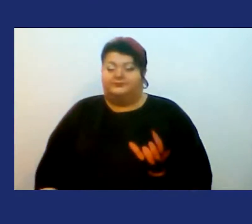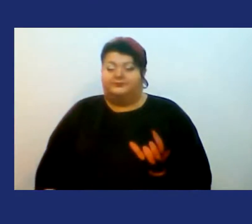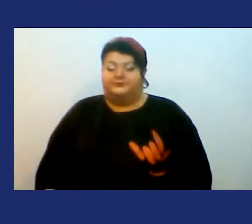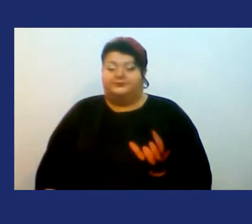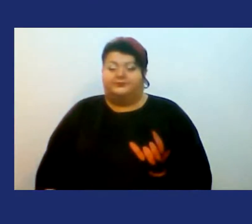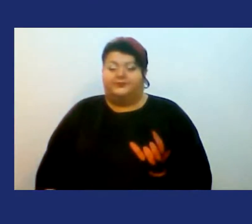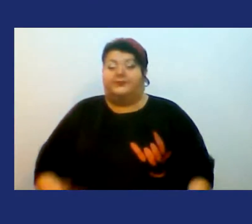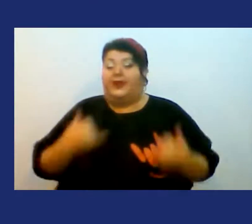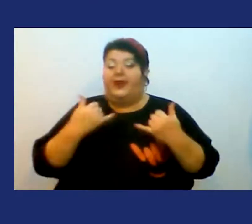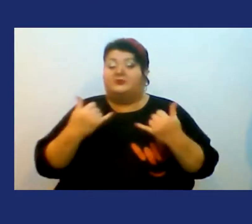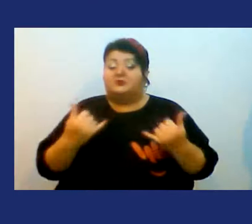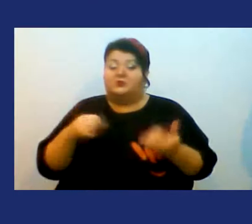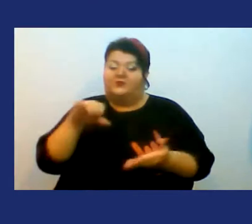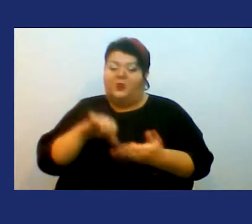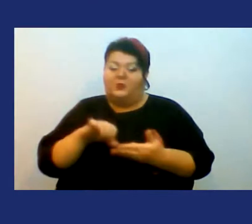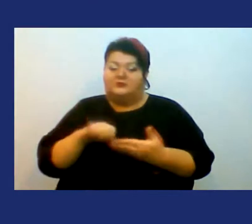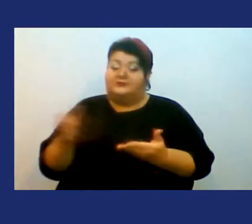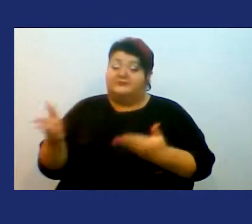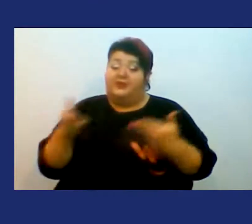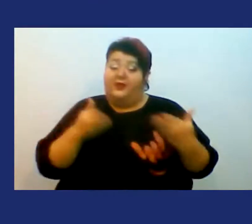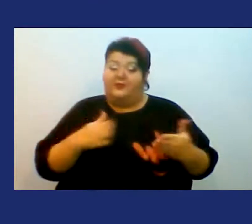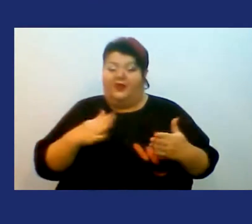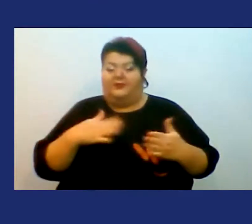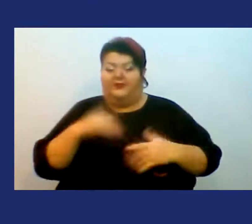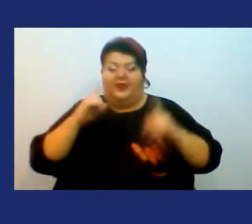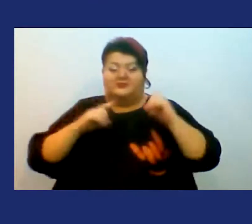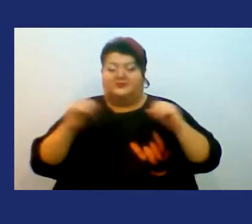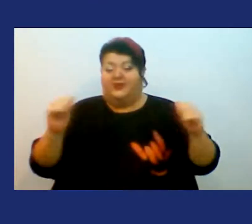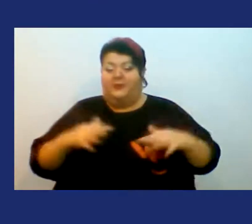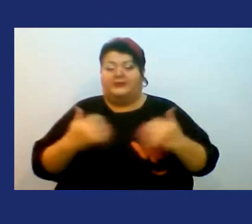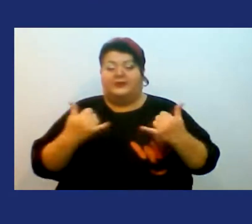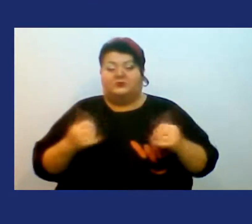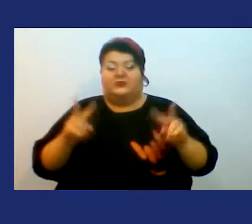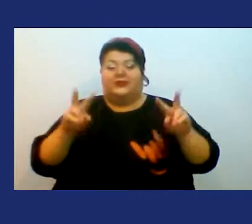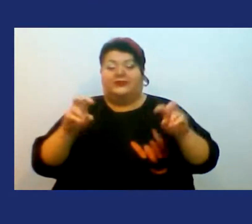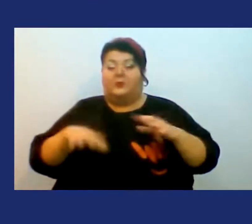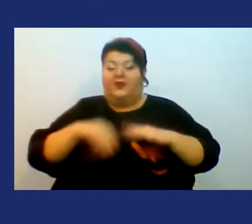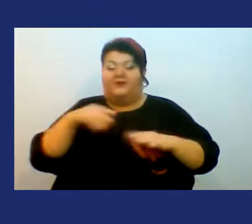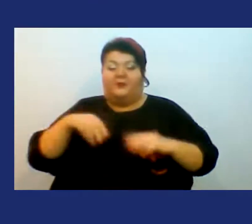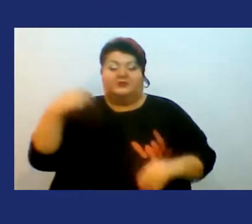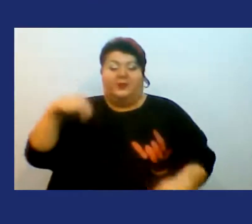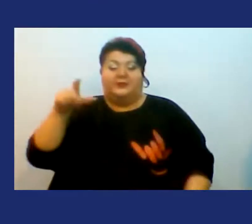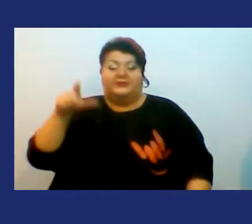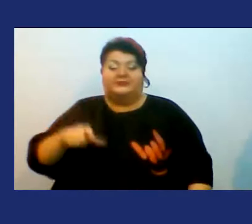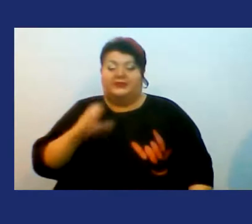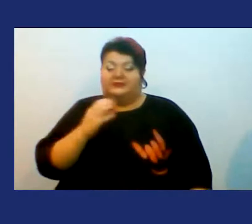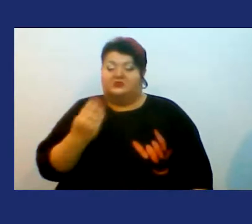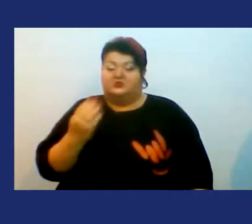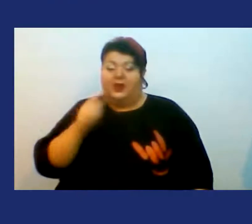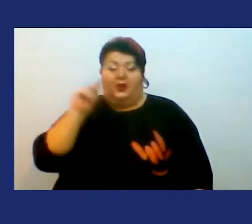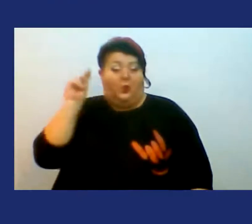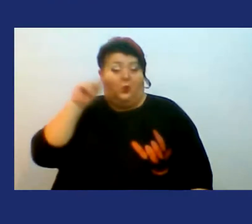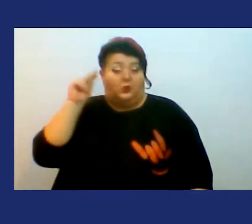Шановні учасники, ласкаво просимо на наш вебінар. Dear participants, welcome to our webinar dedicated